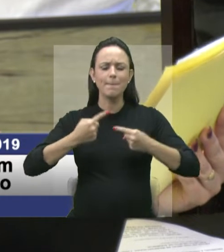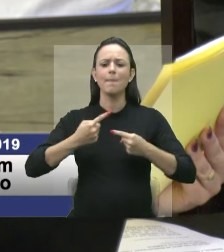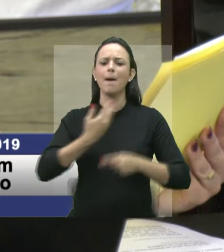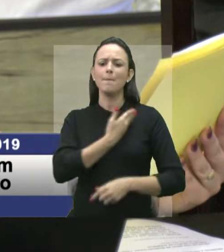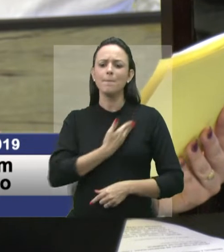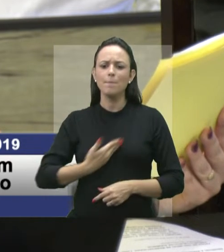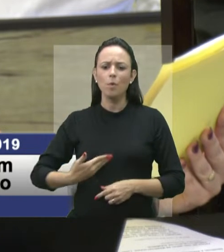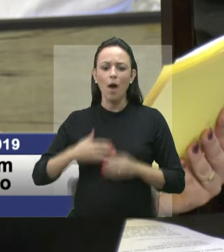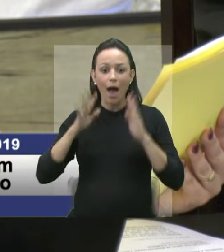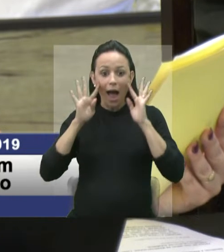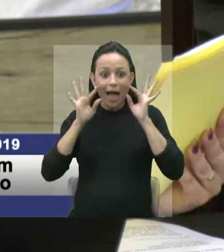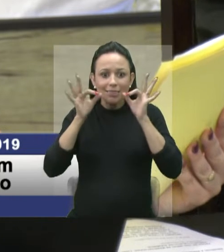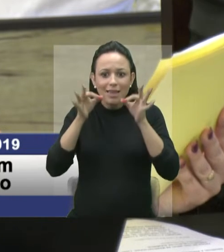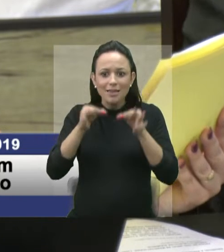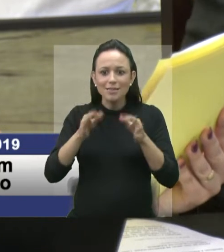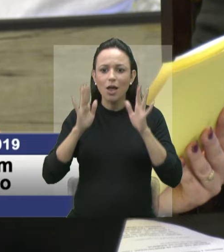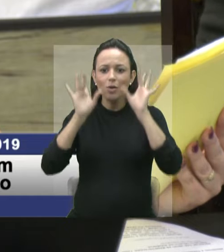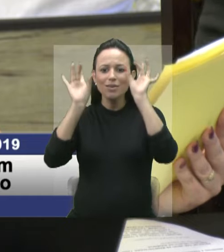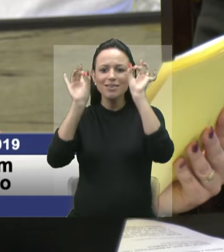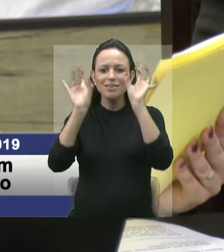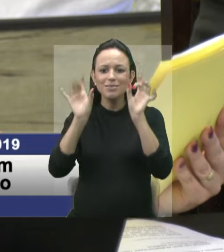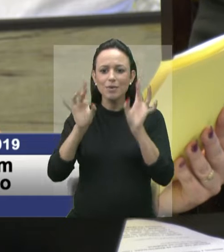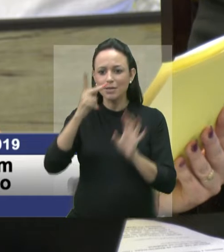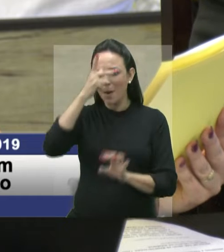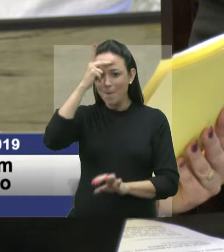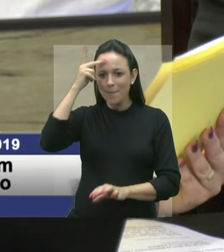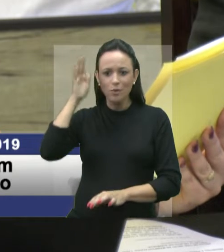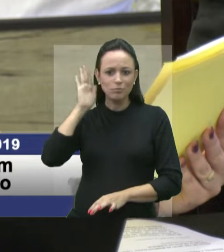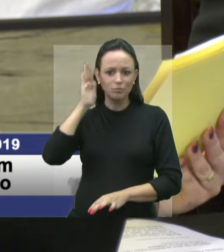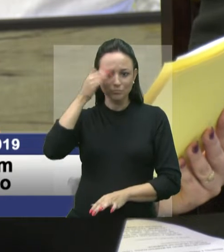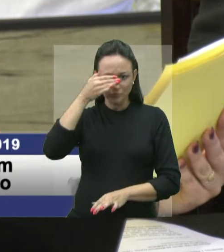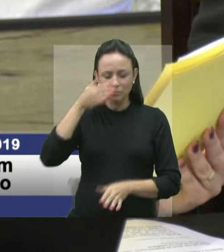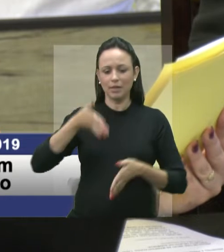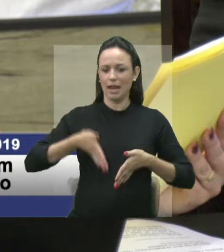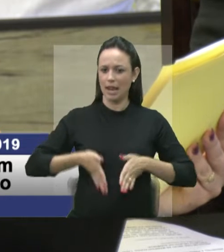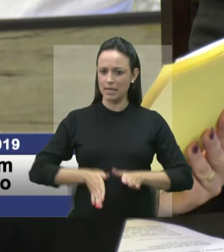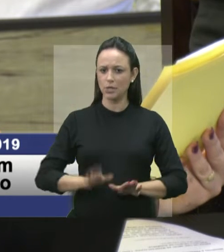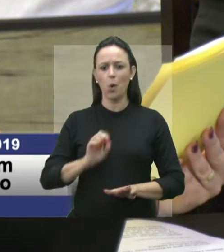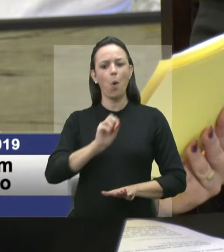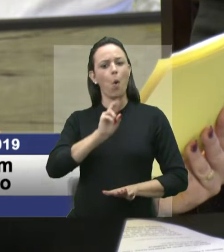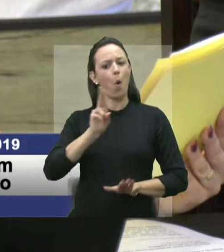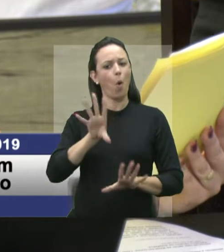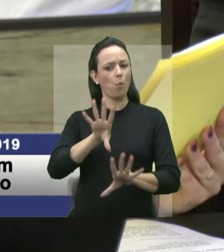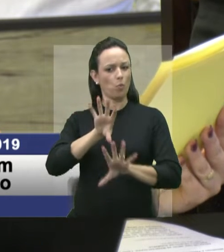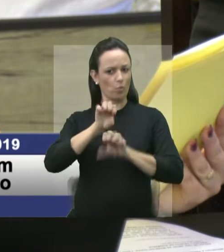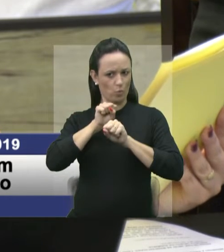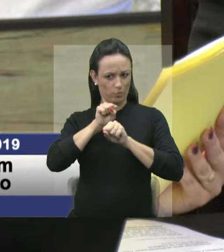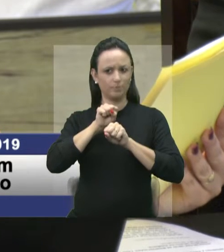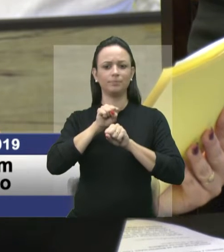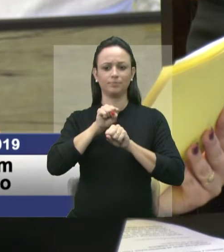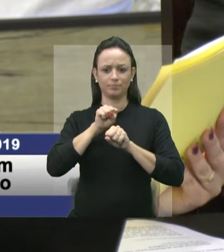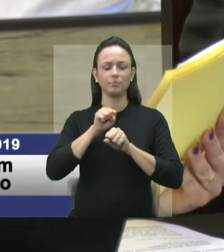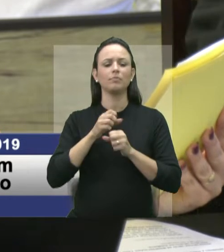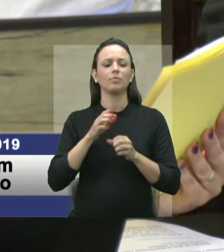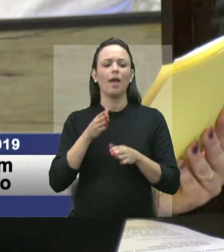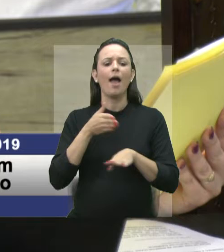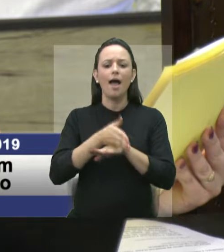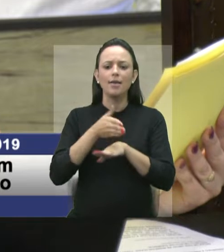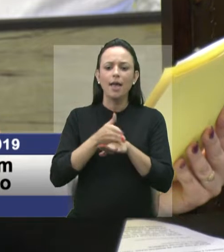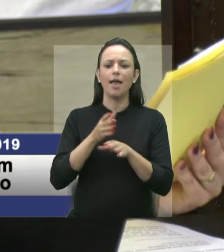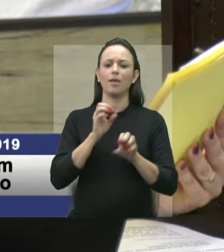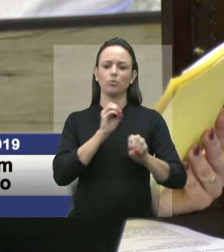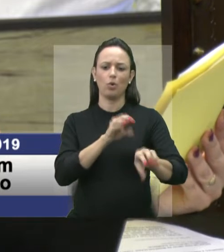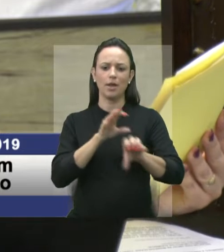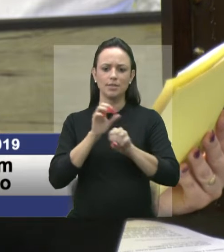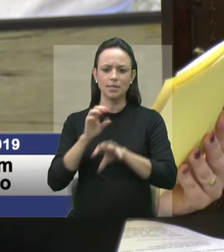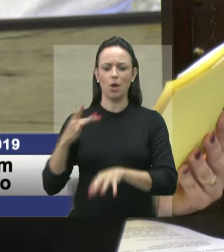atenção integral para a pessoa com surdo-cegueira congênita e adquirida, envolvendo acesso à educação, saúde,